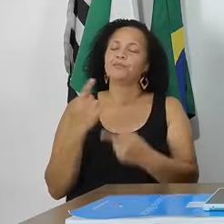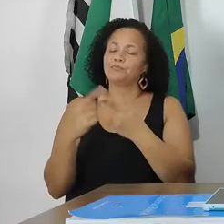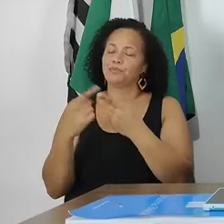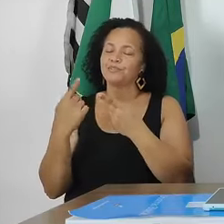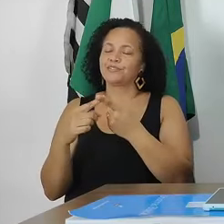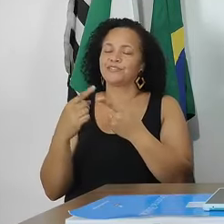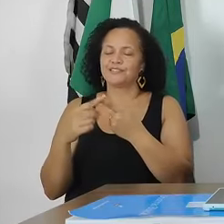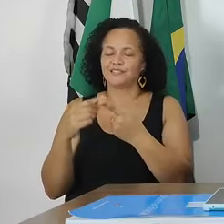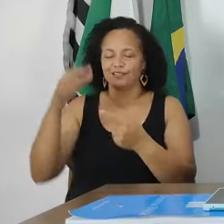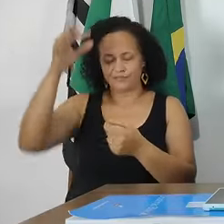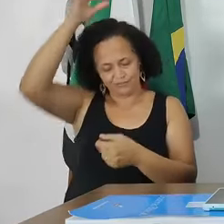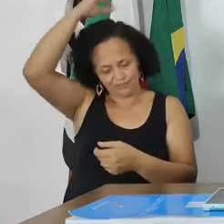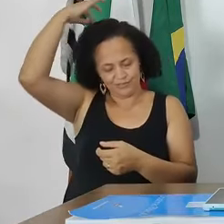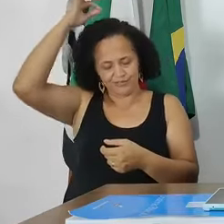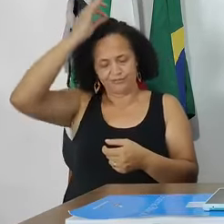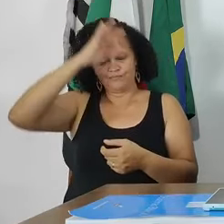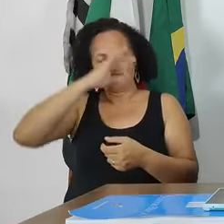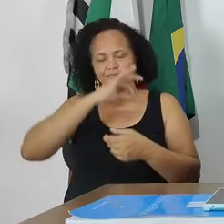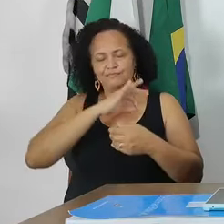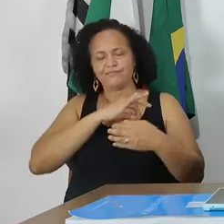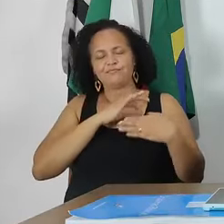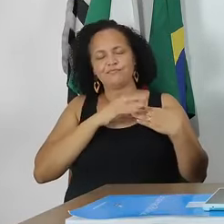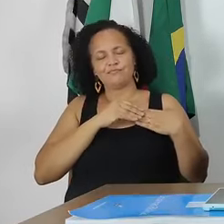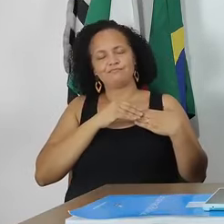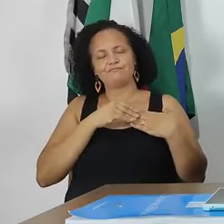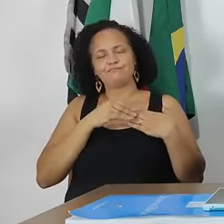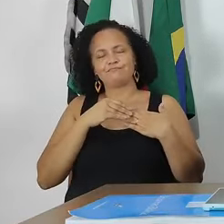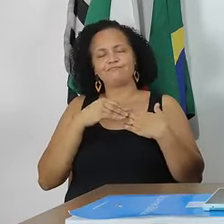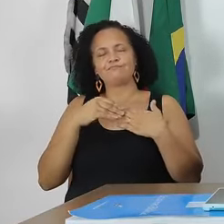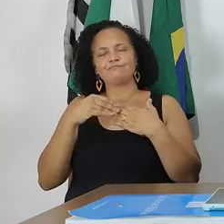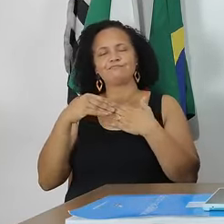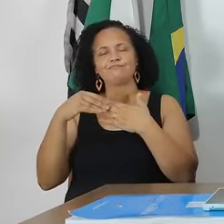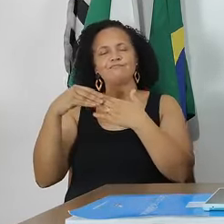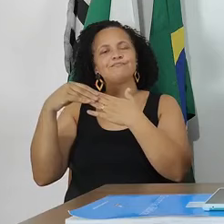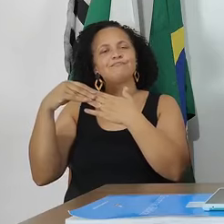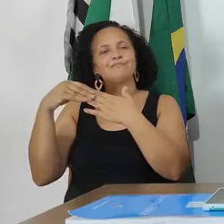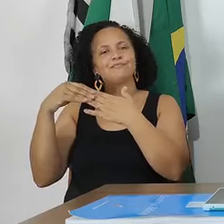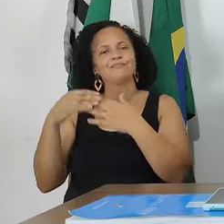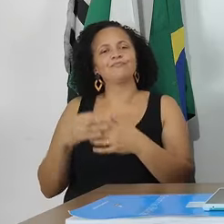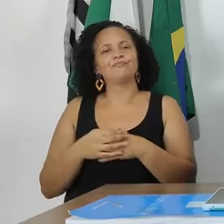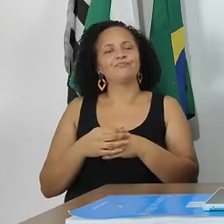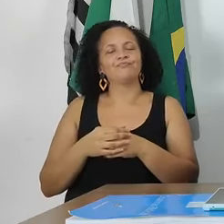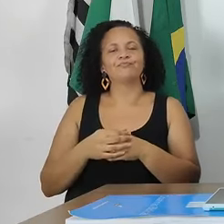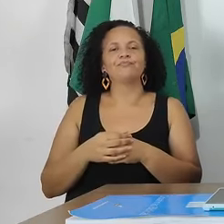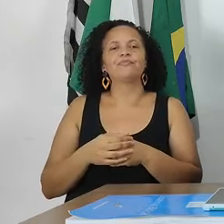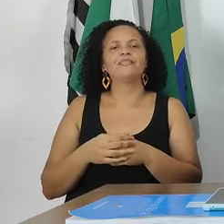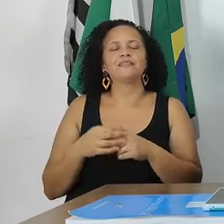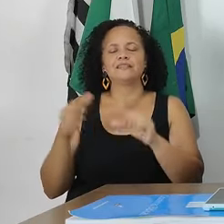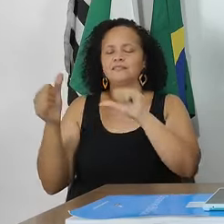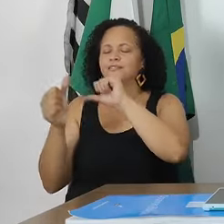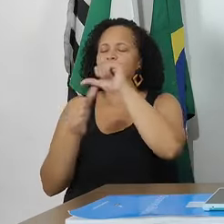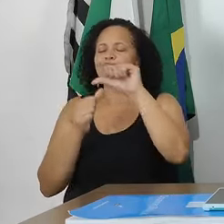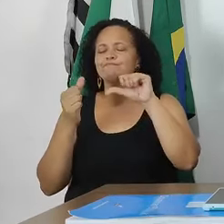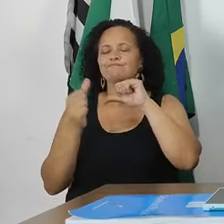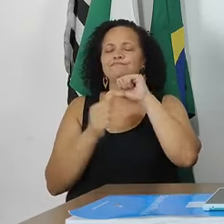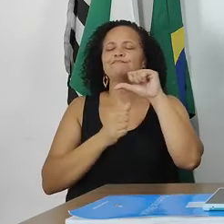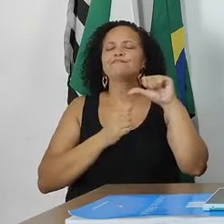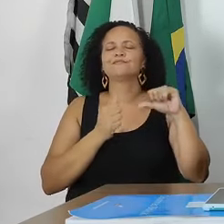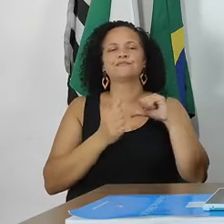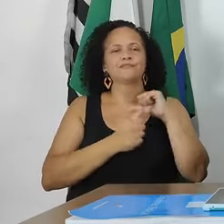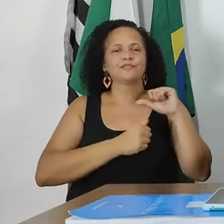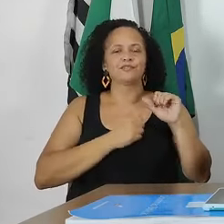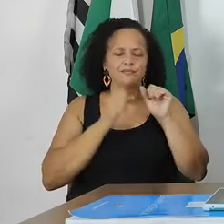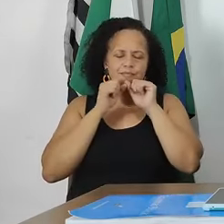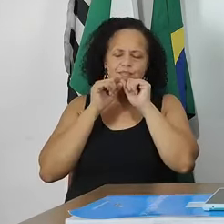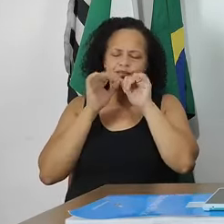de dentro, né, que vem do Senhor, ela não traz destruição, ela traz